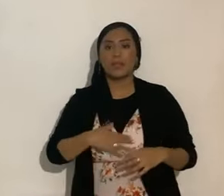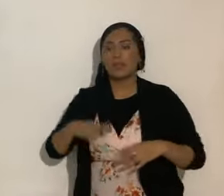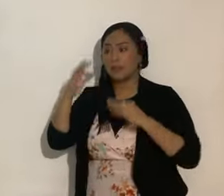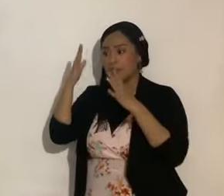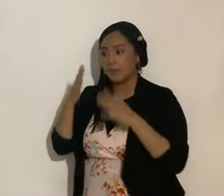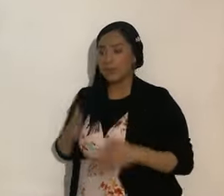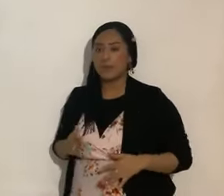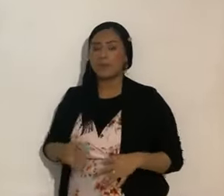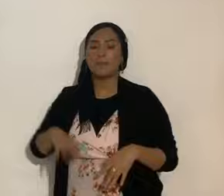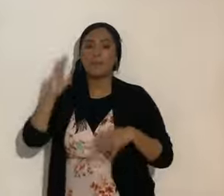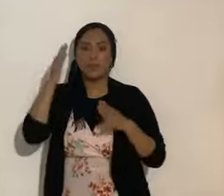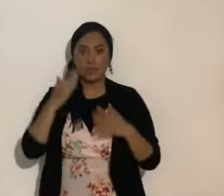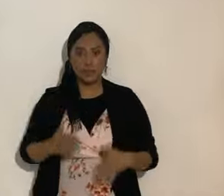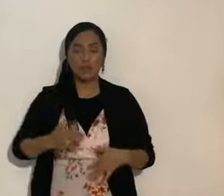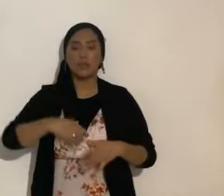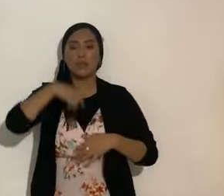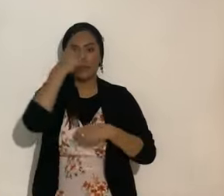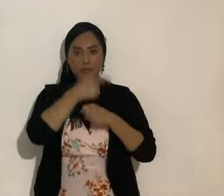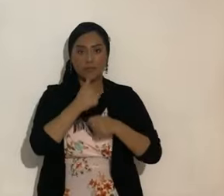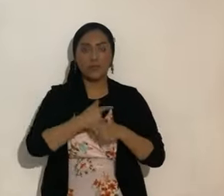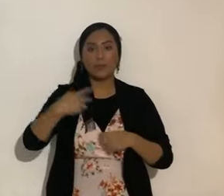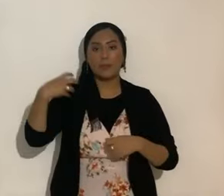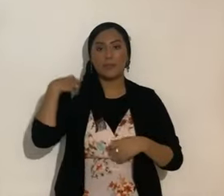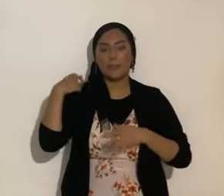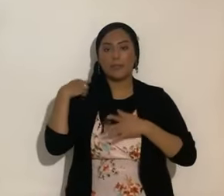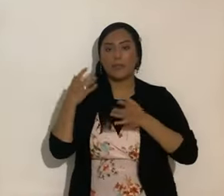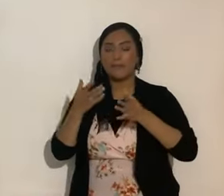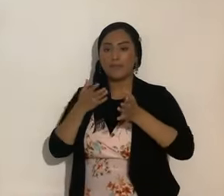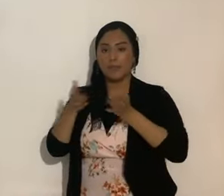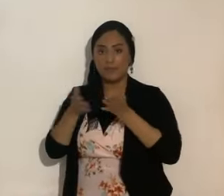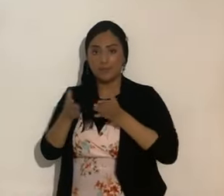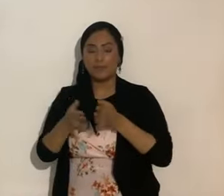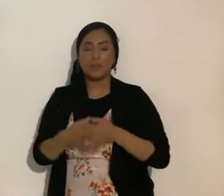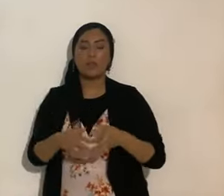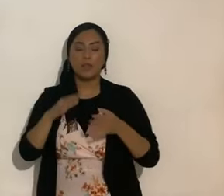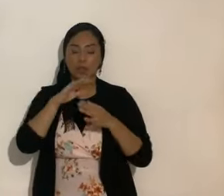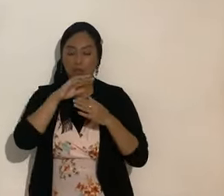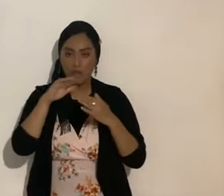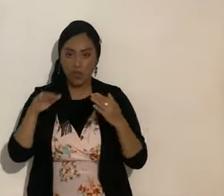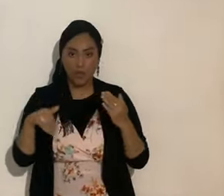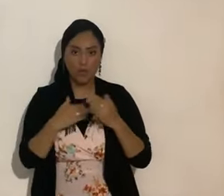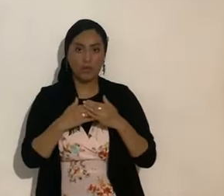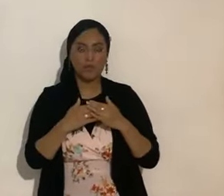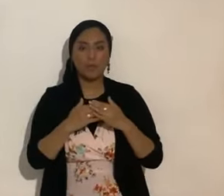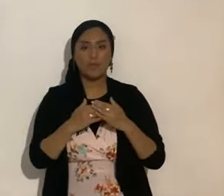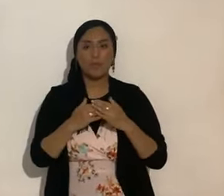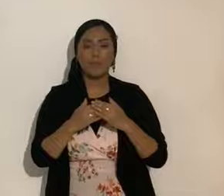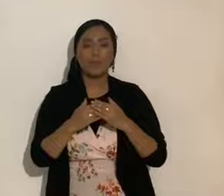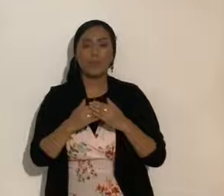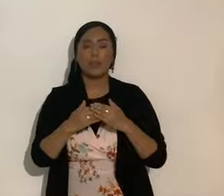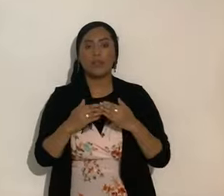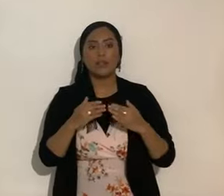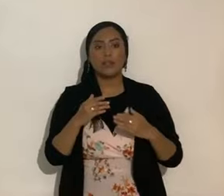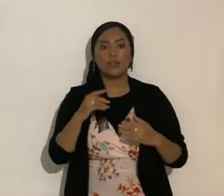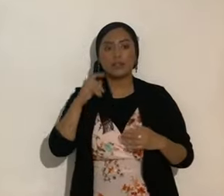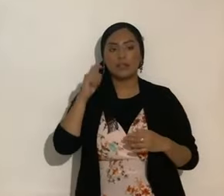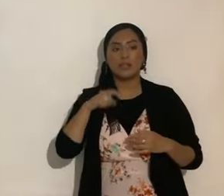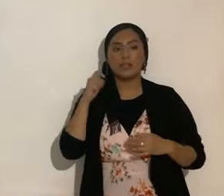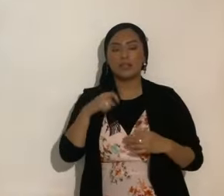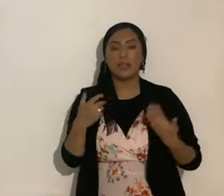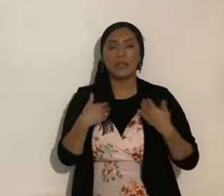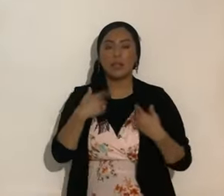amados ancianos, hermanos todos, líderes de ministerio, encargados de obra, todos absolutamente, tenemos que tener